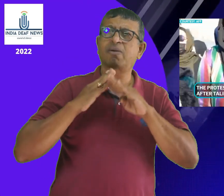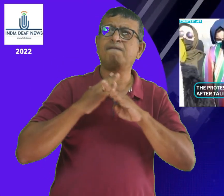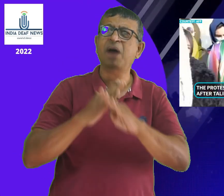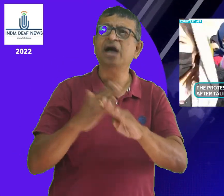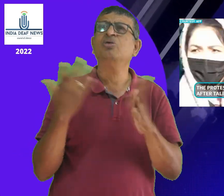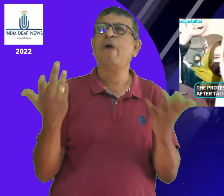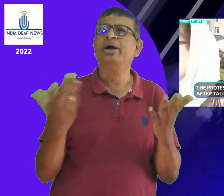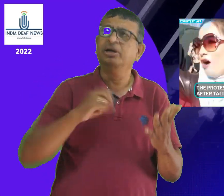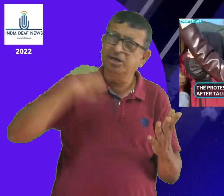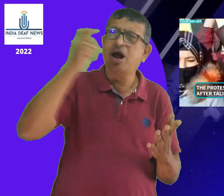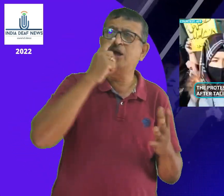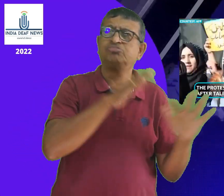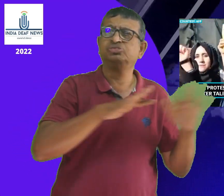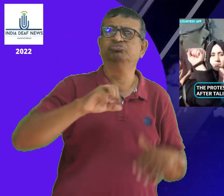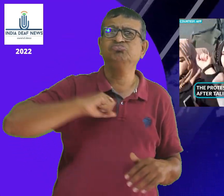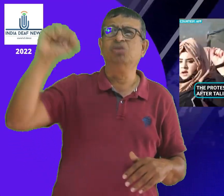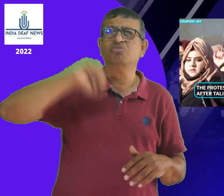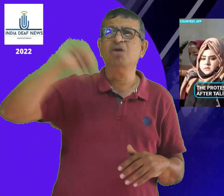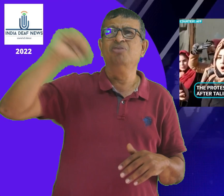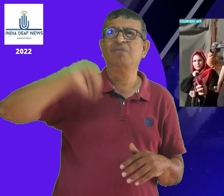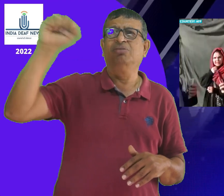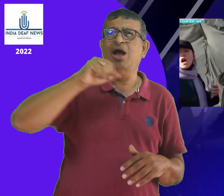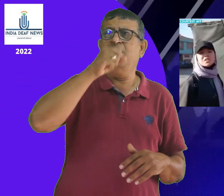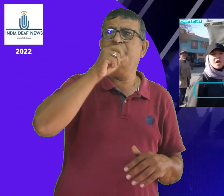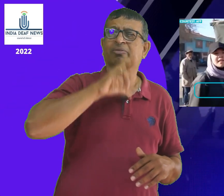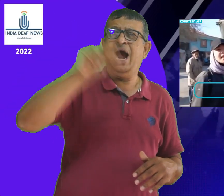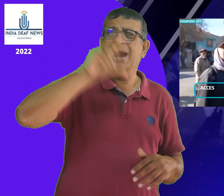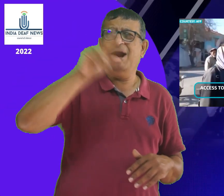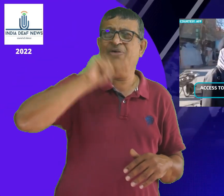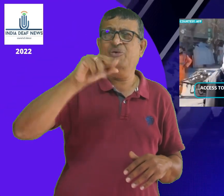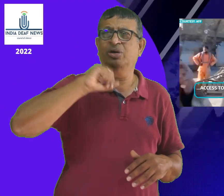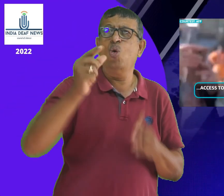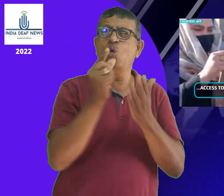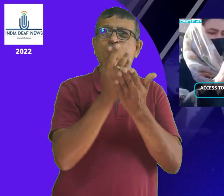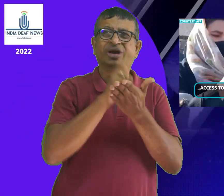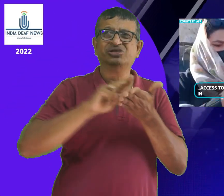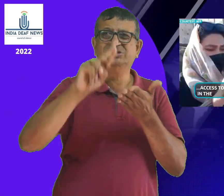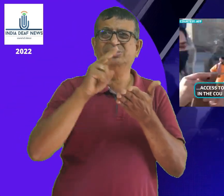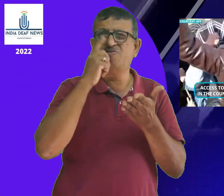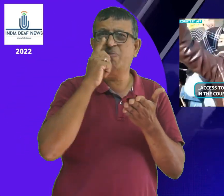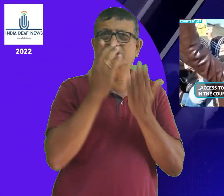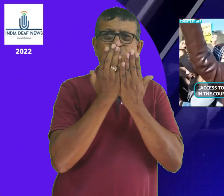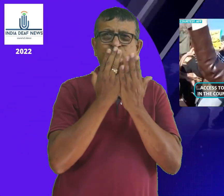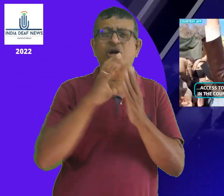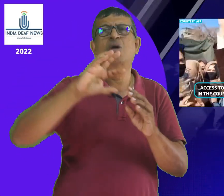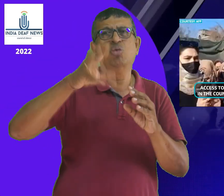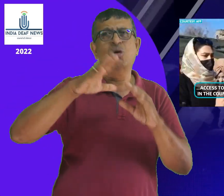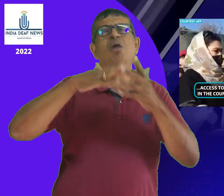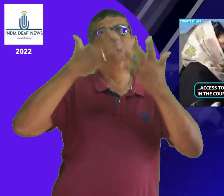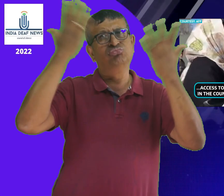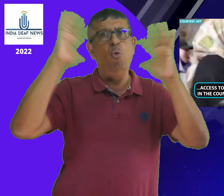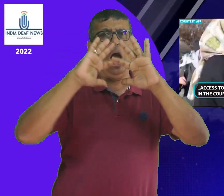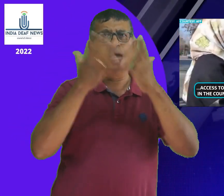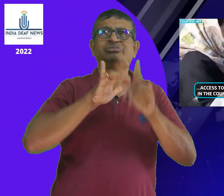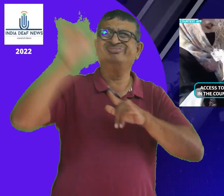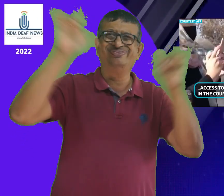آبادی، پیش و سوی آبادی، تحصیل کار آزادی، تحصیل کار آزادی، ما را به